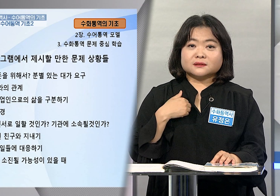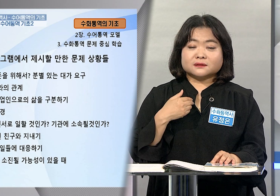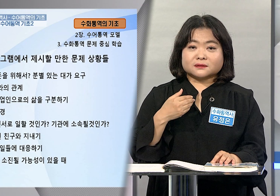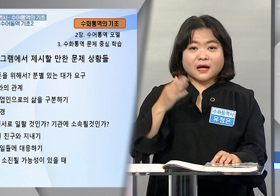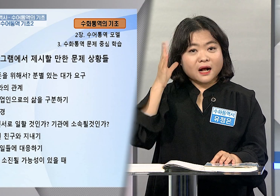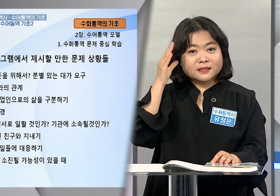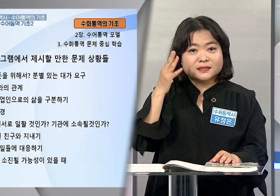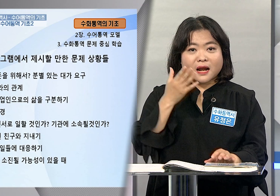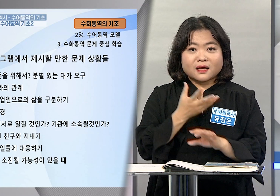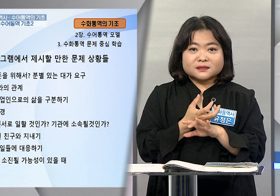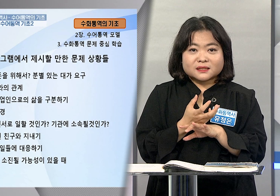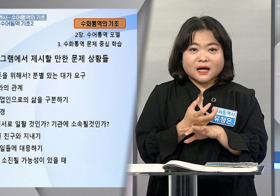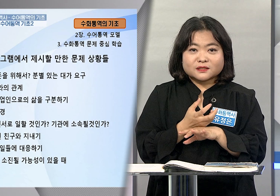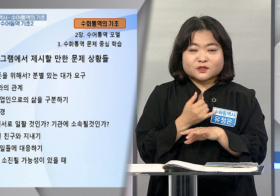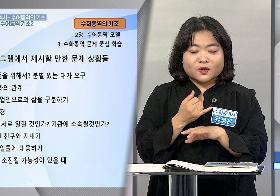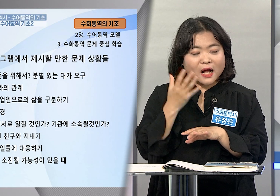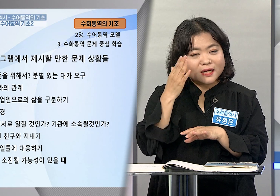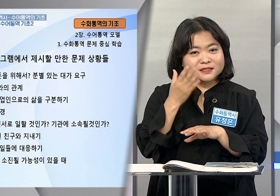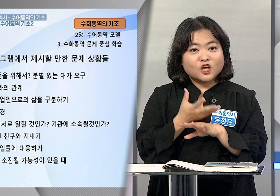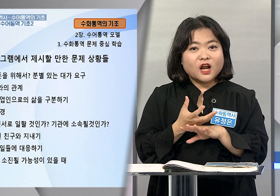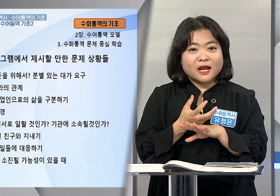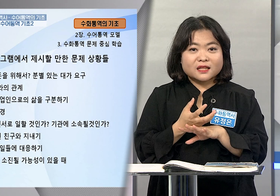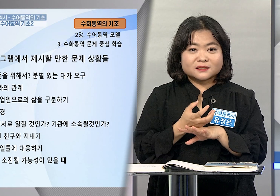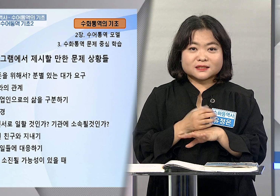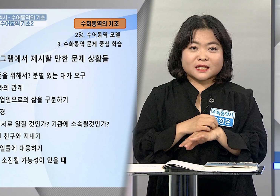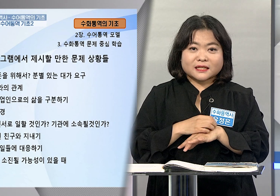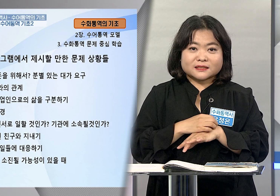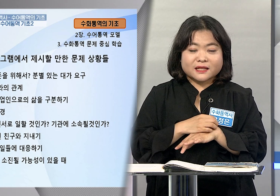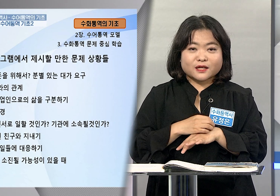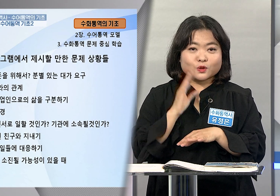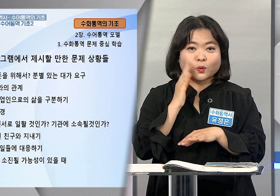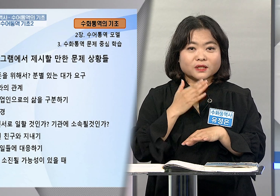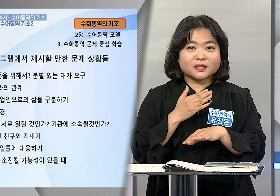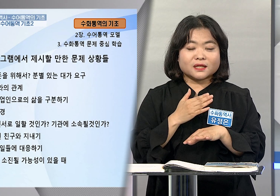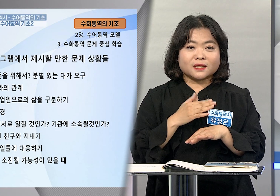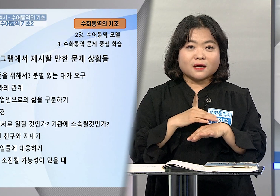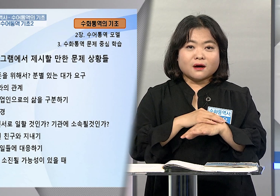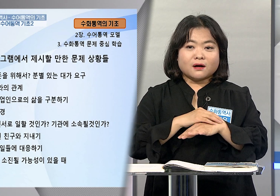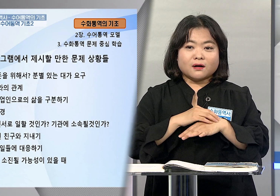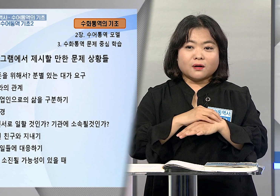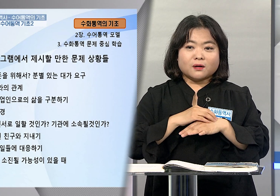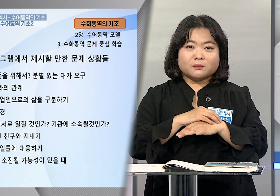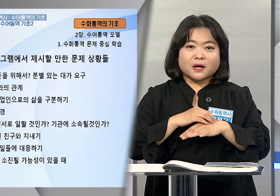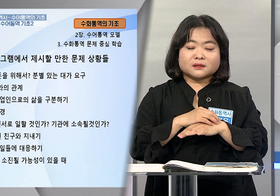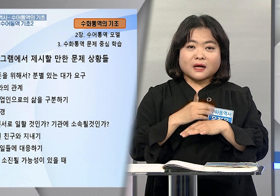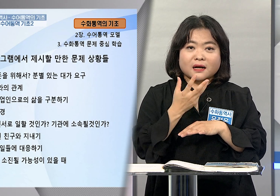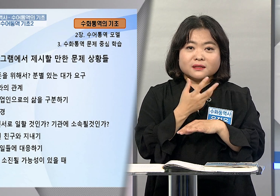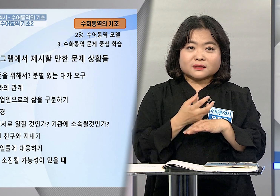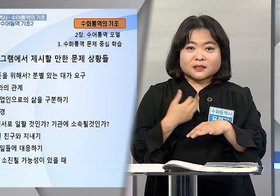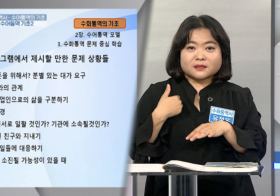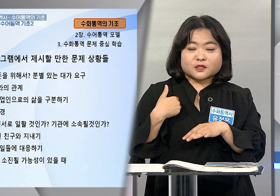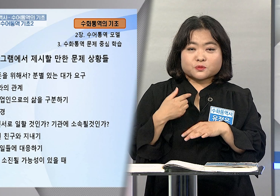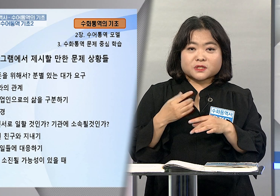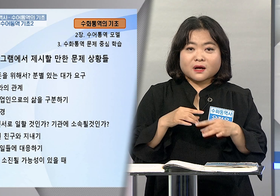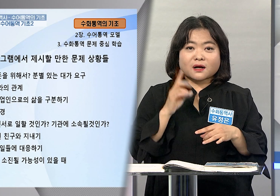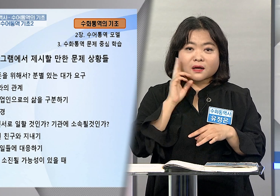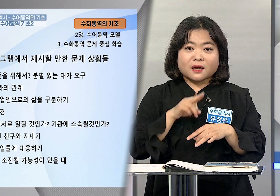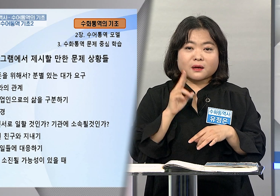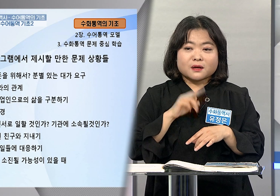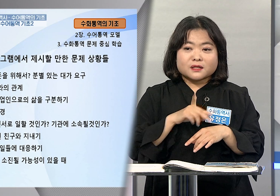나는 강아지 알레르기가 있어요. 강아지 털 알레르기가 있는데 이 농인이 막 그 알레르기가 내가 좀 심각하게 있을